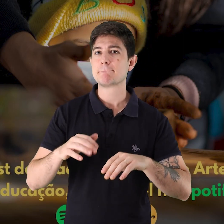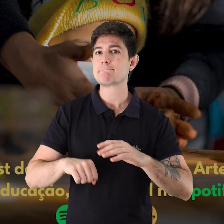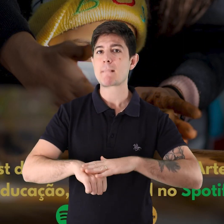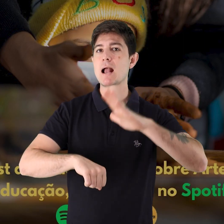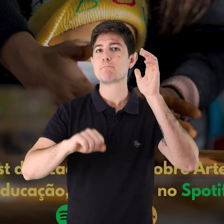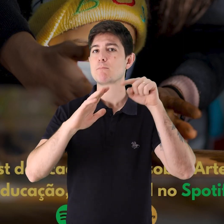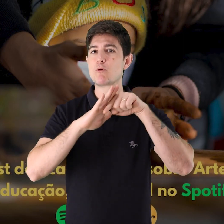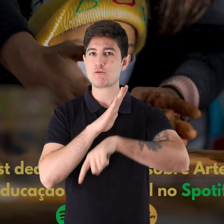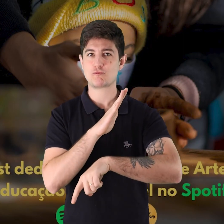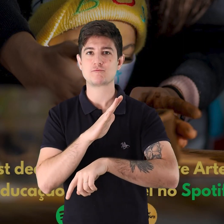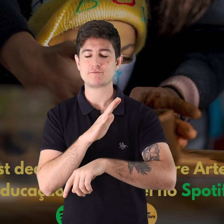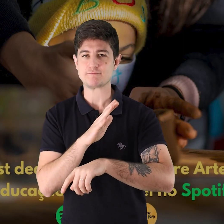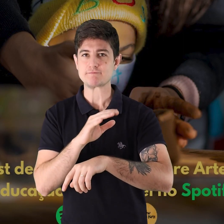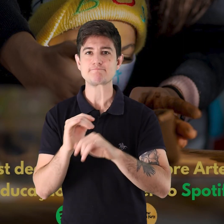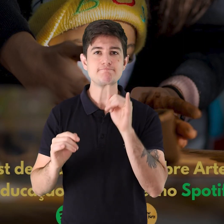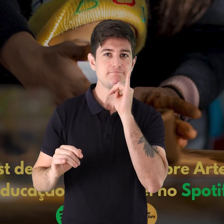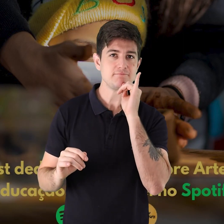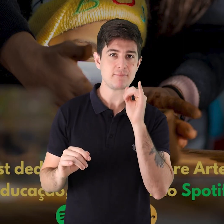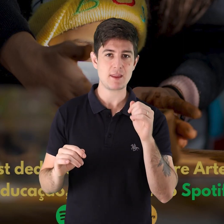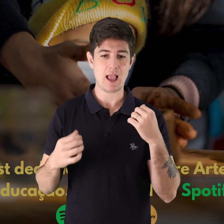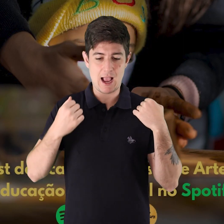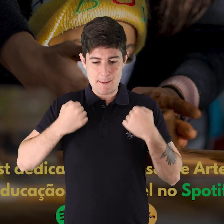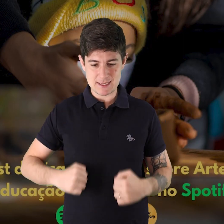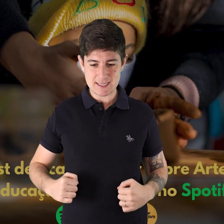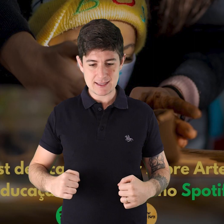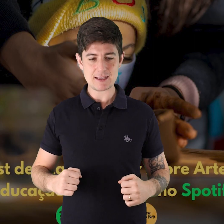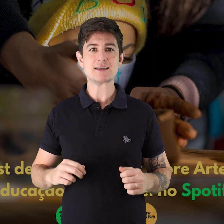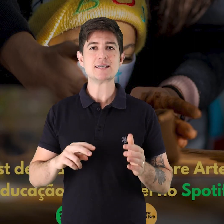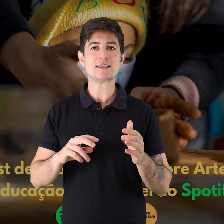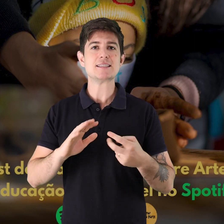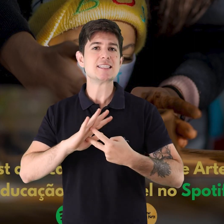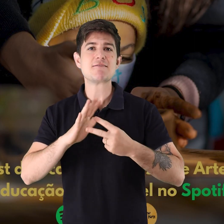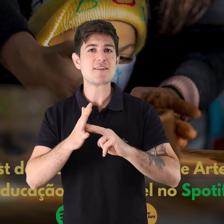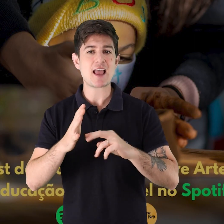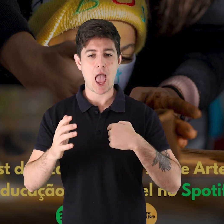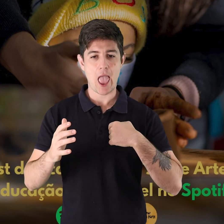ele, aquilo ali significa, eu faço parte do grupo.